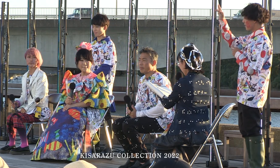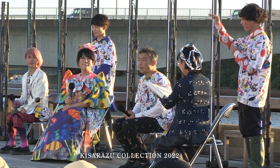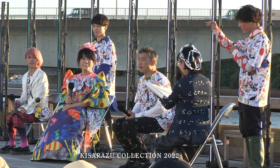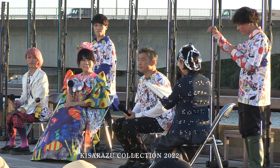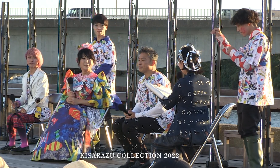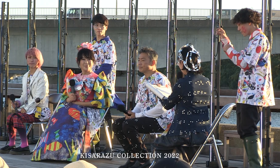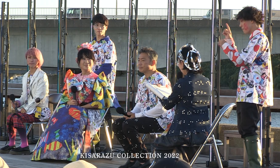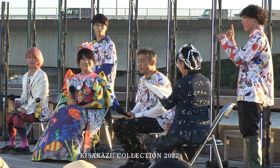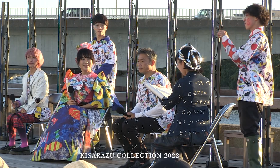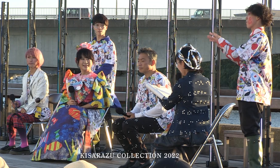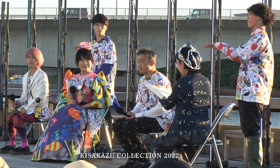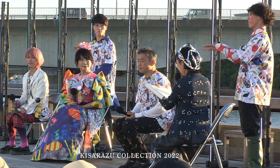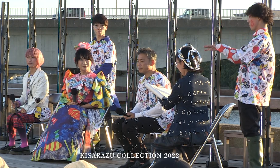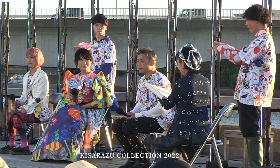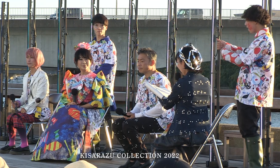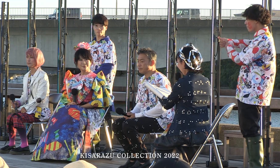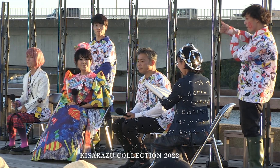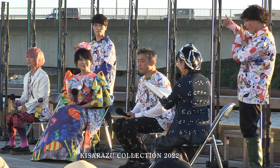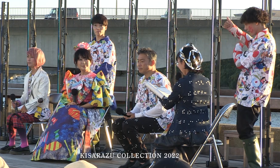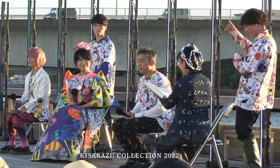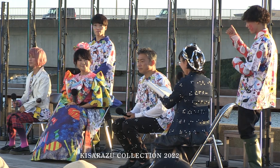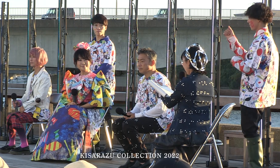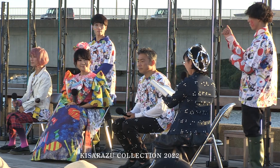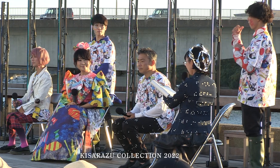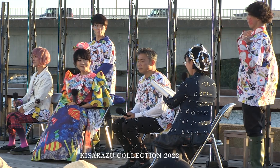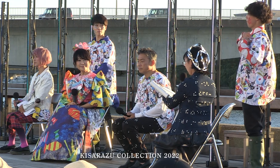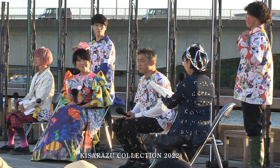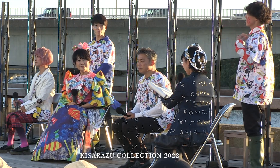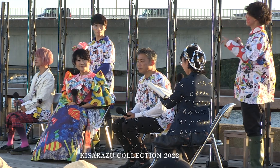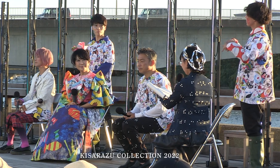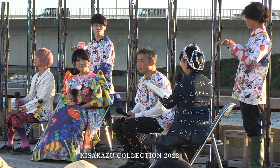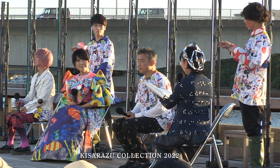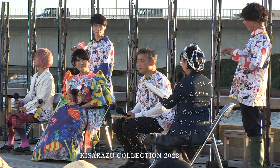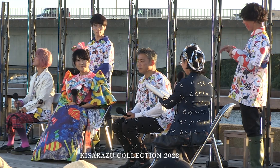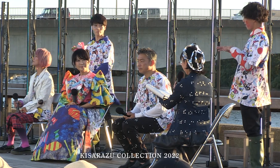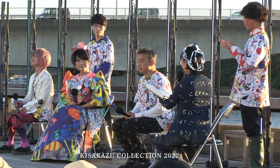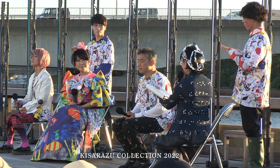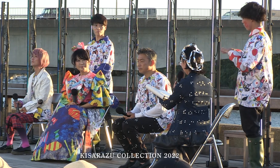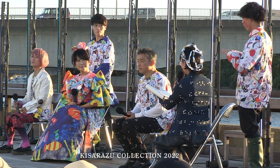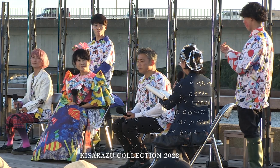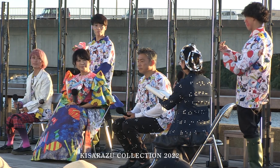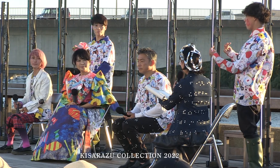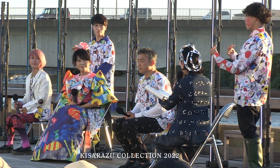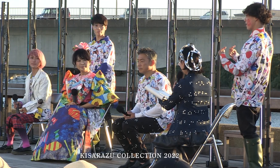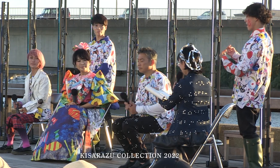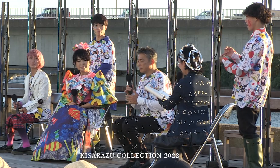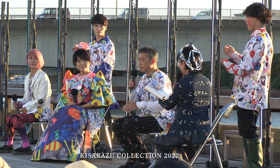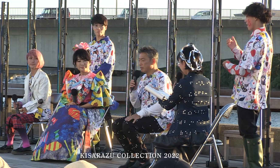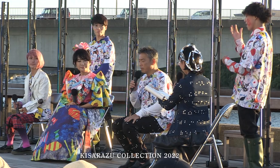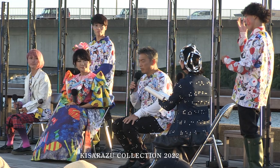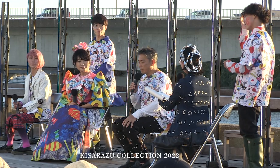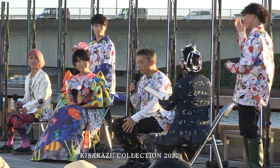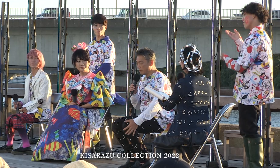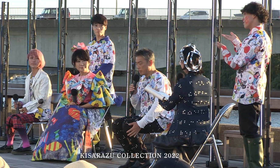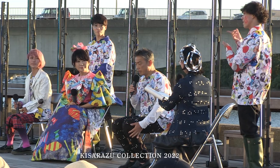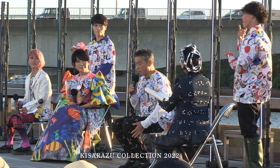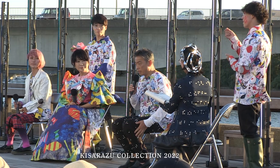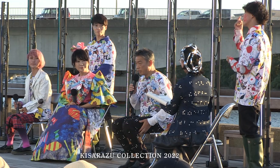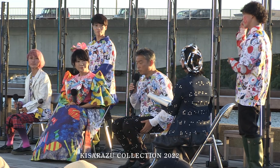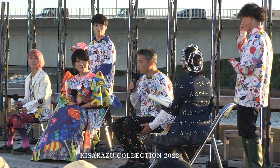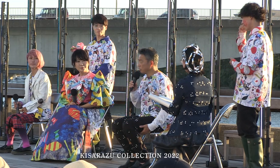がメインとなったファッションショー、まずは本日のファッションショーを見てのご感想をいただきたいです。